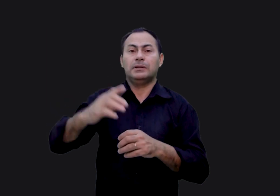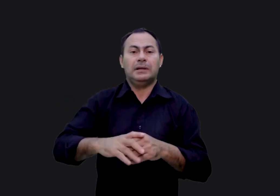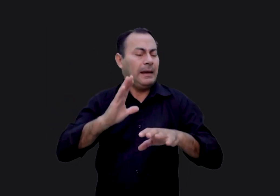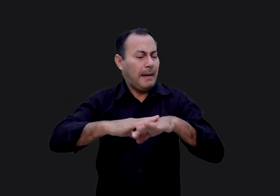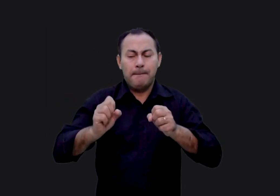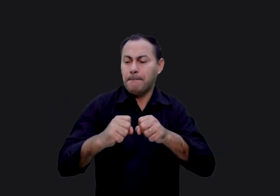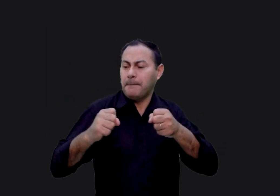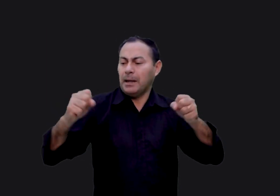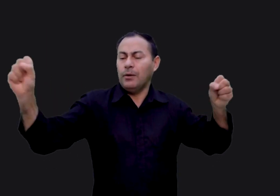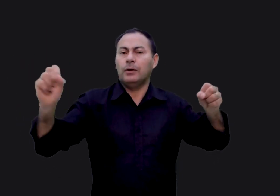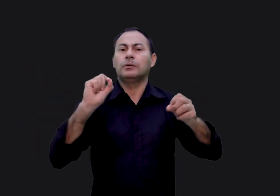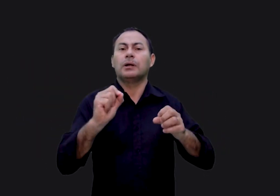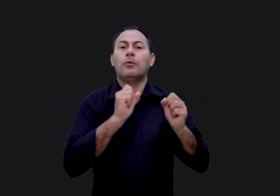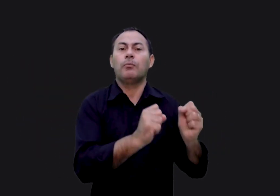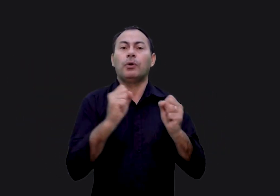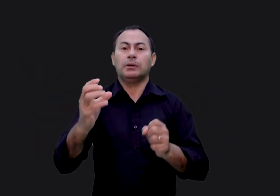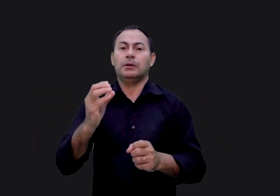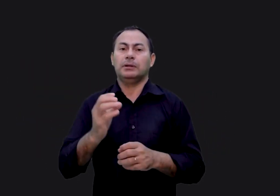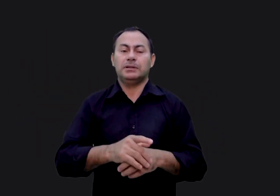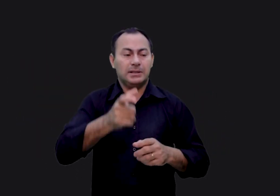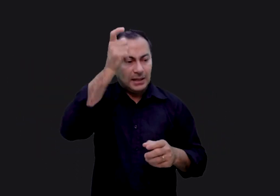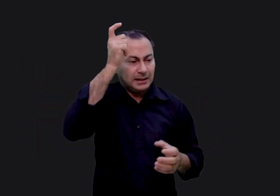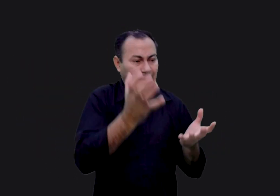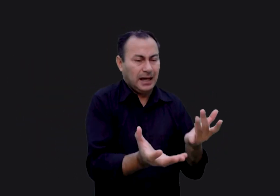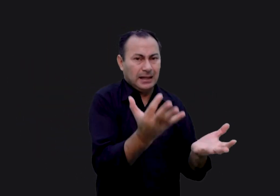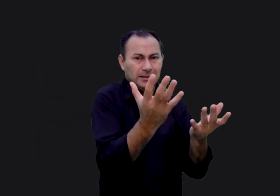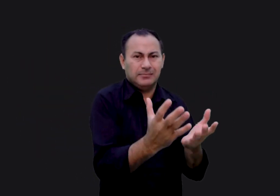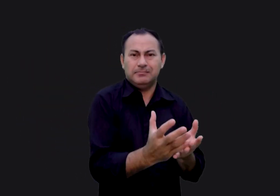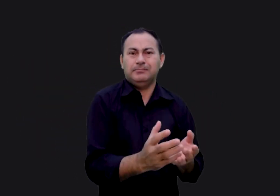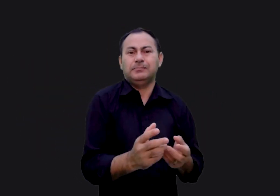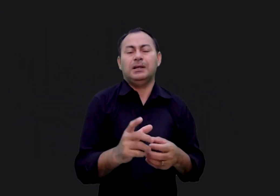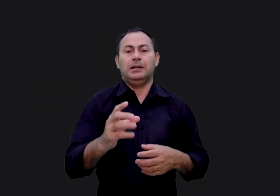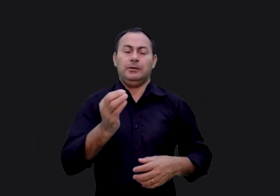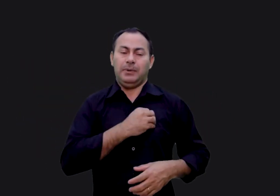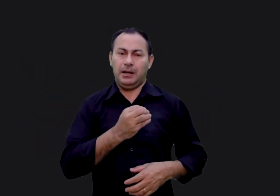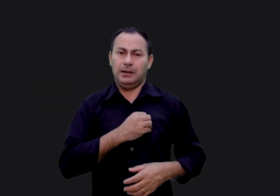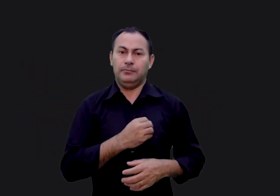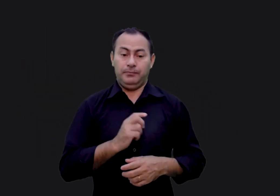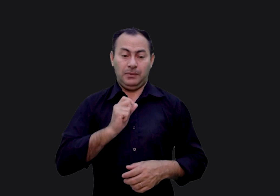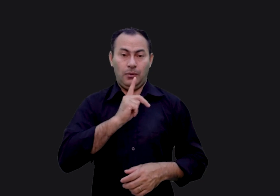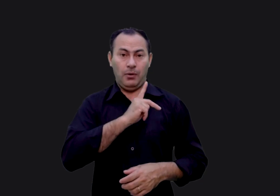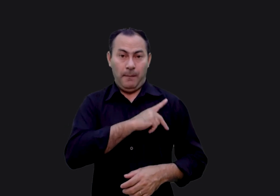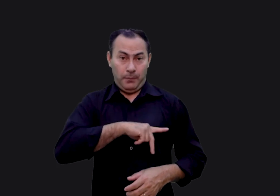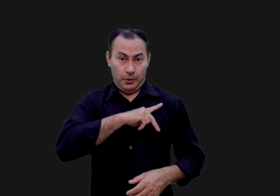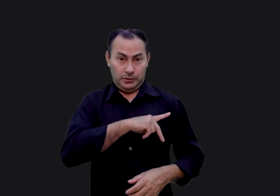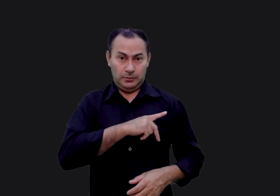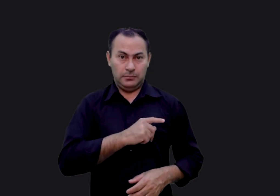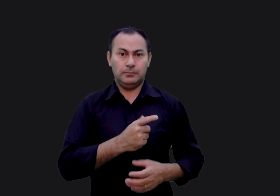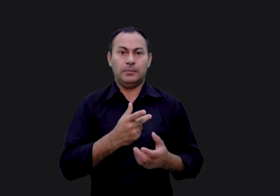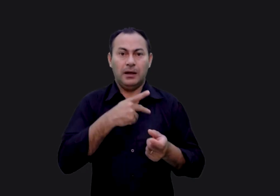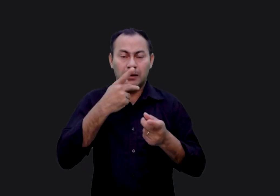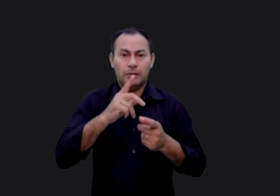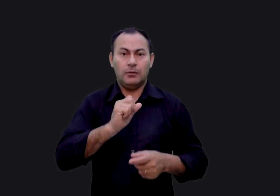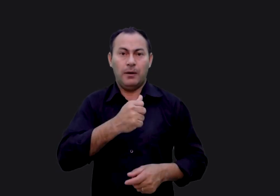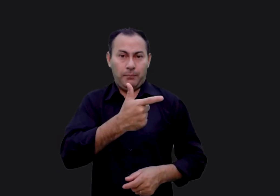Deus é maior do que o poder de Satanás e do pecado. O apóstolo Paulo afirma que por causa do Espírito Santo